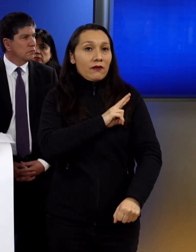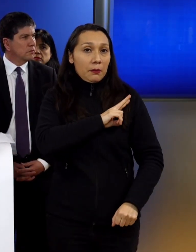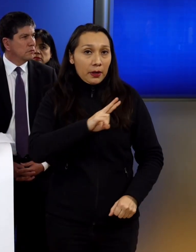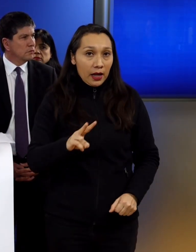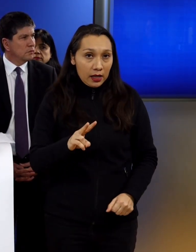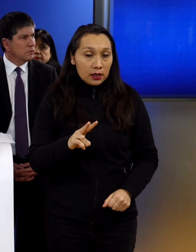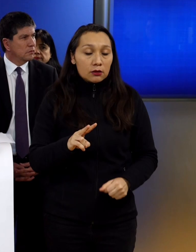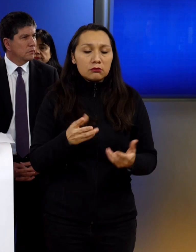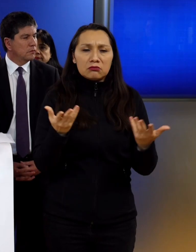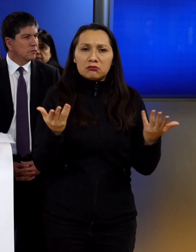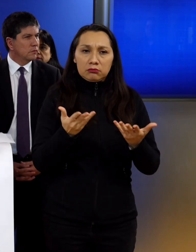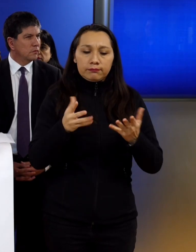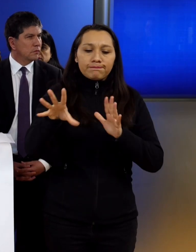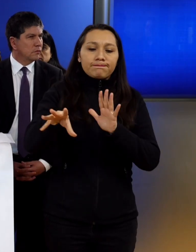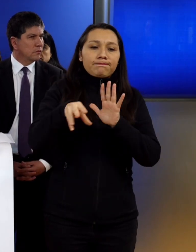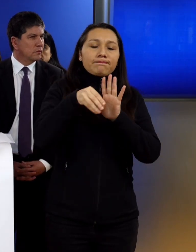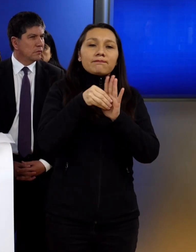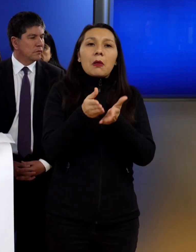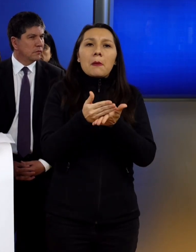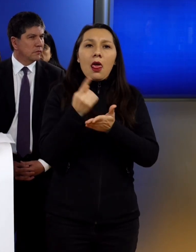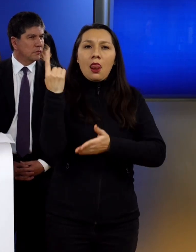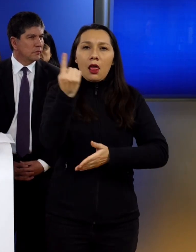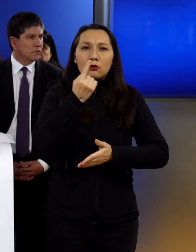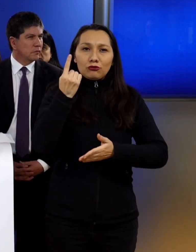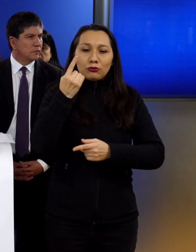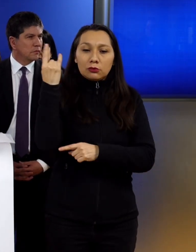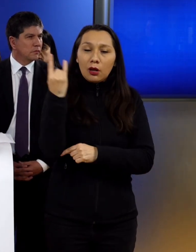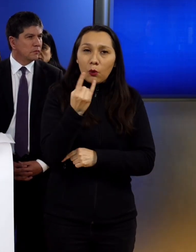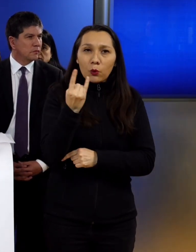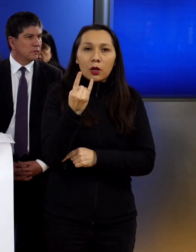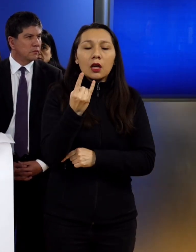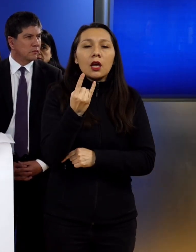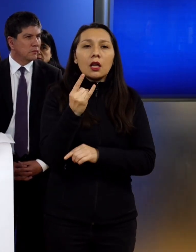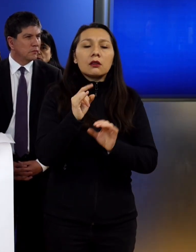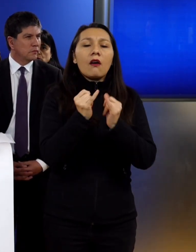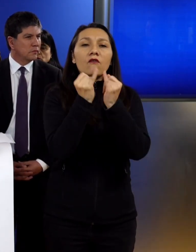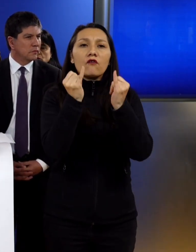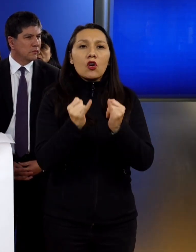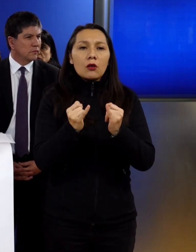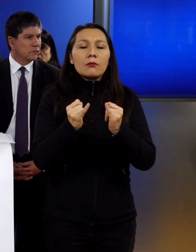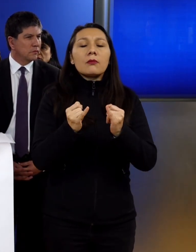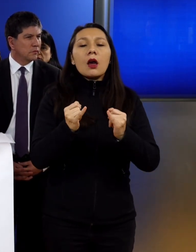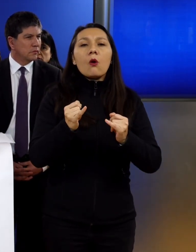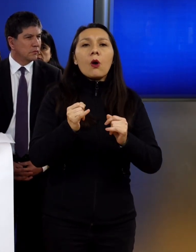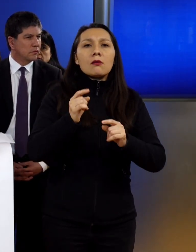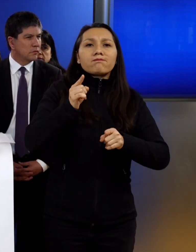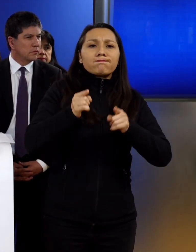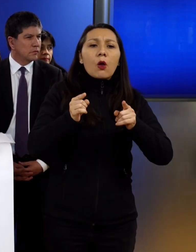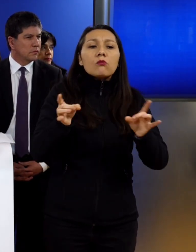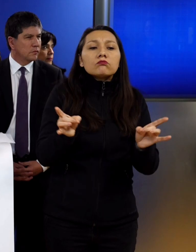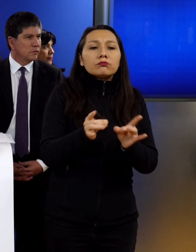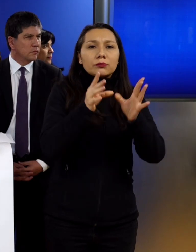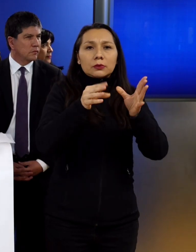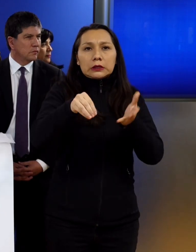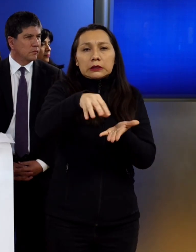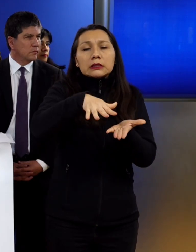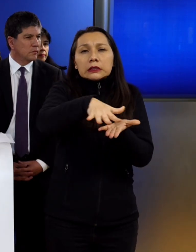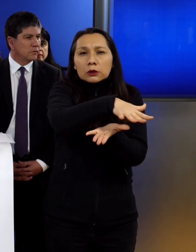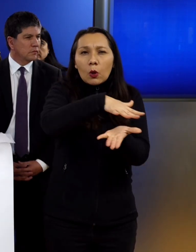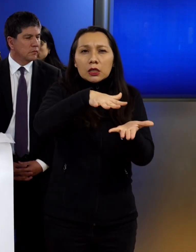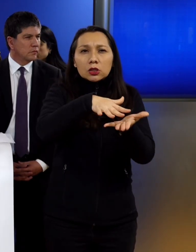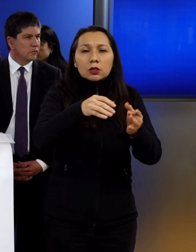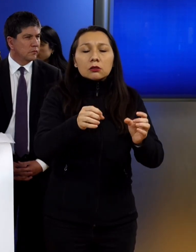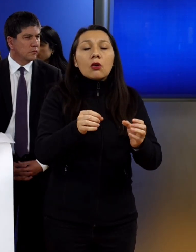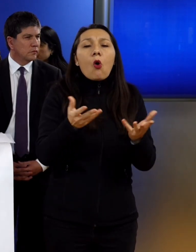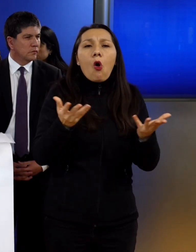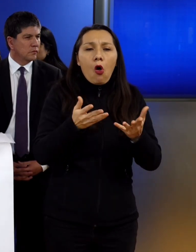Valparaíso, en el sentido de incorporar en el Plan Nacional de Emergencia la modalidad de comando de incidentes como